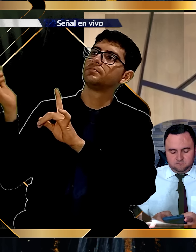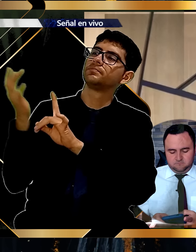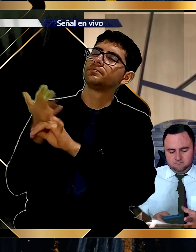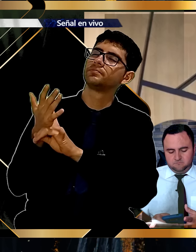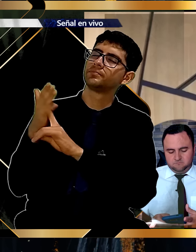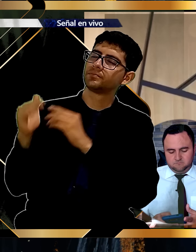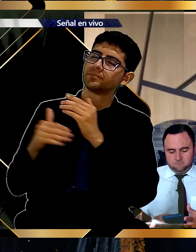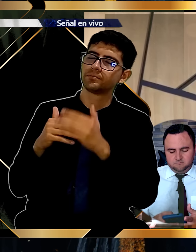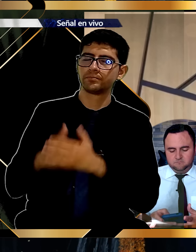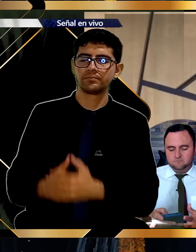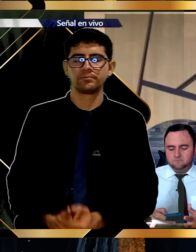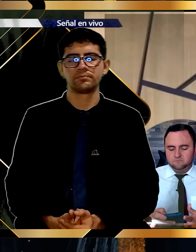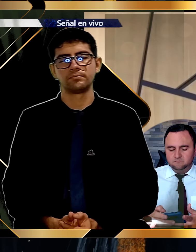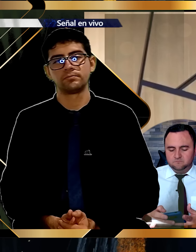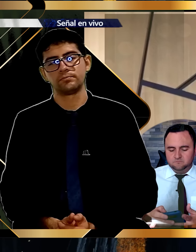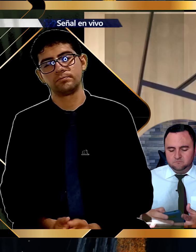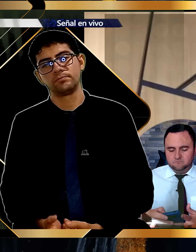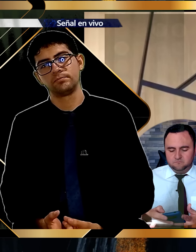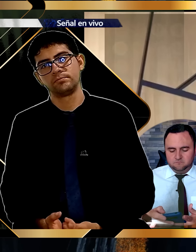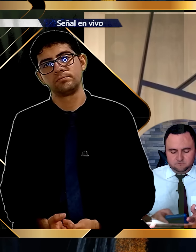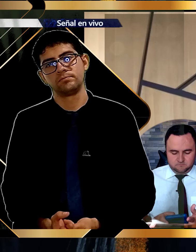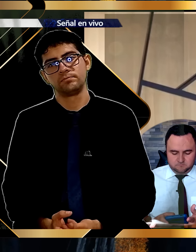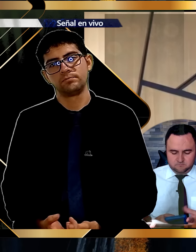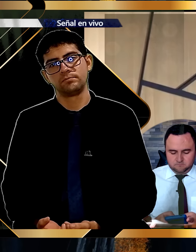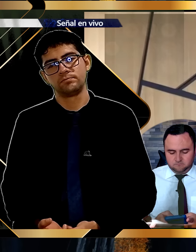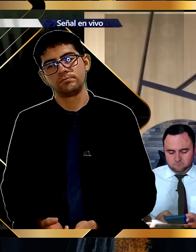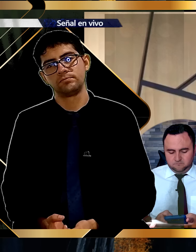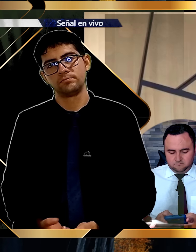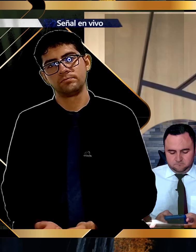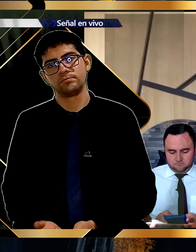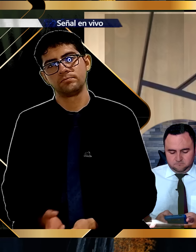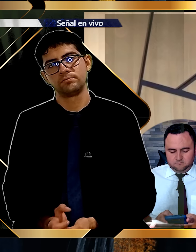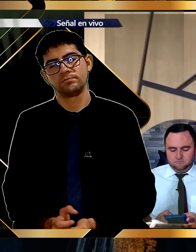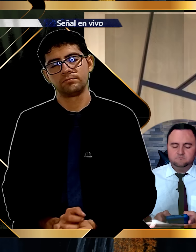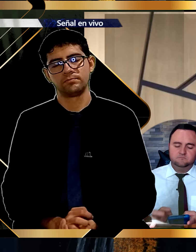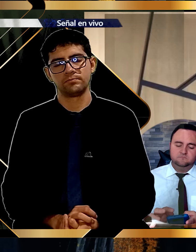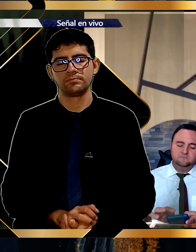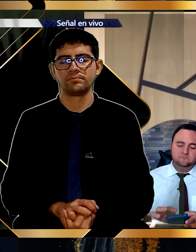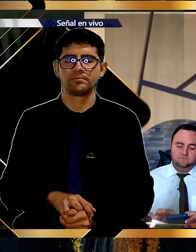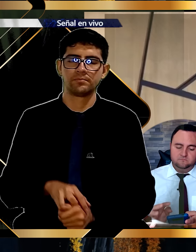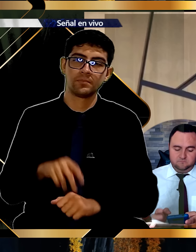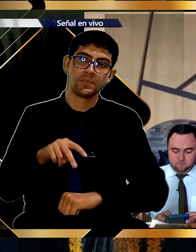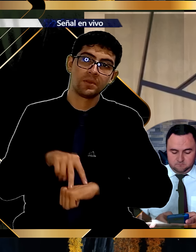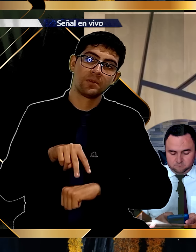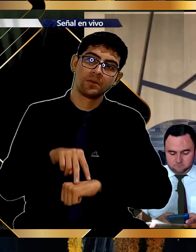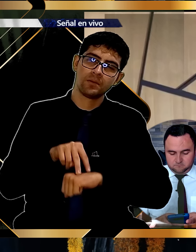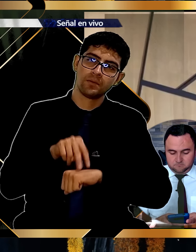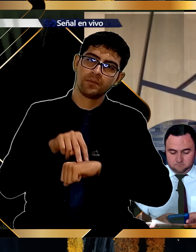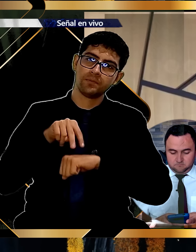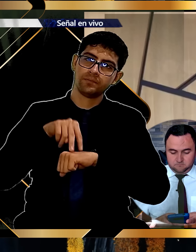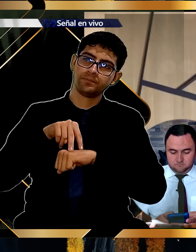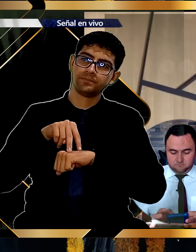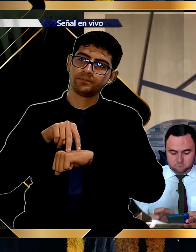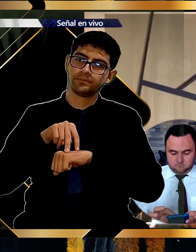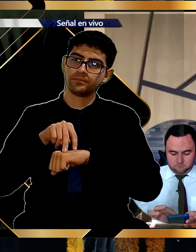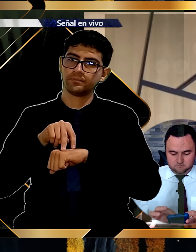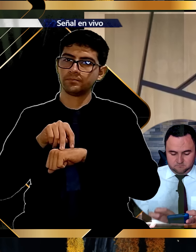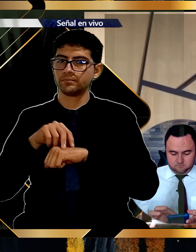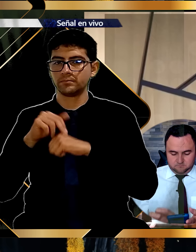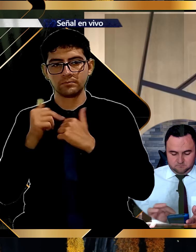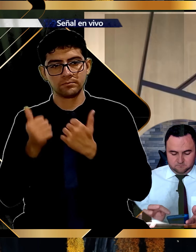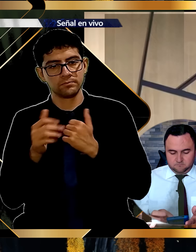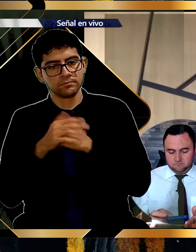¿Entiendes? El pobre Pedro está asustado. Le han entrado como 5,000 Jesucristo. Y dice, ¿por dónde se sale? Que me entra otra vez. Y entra otra vez.